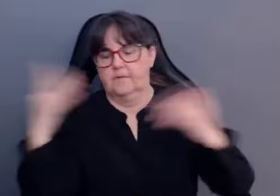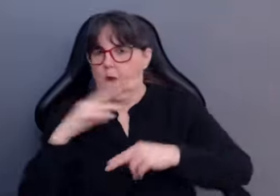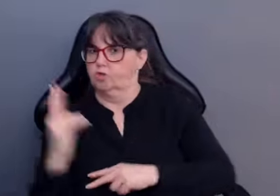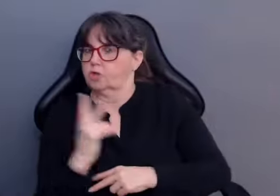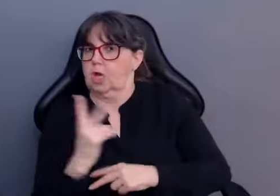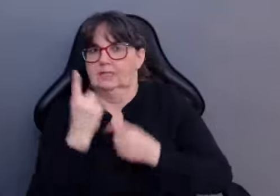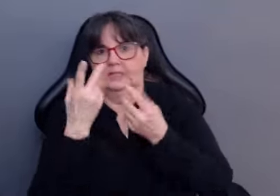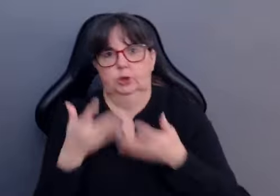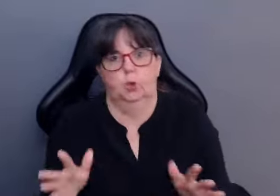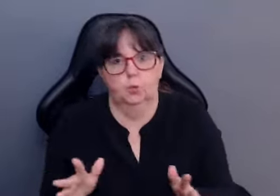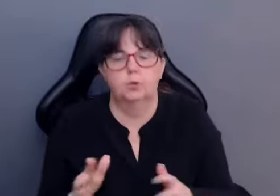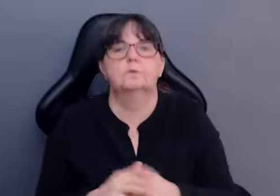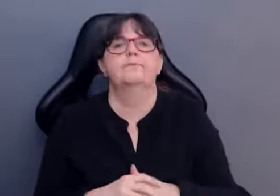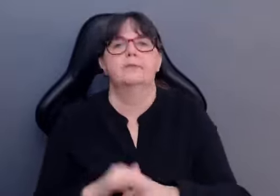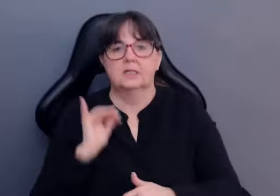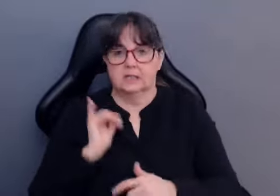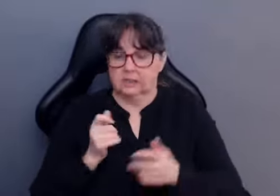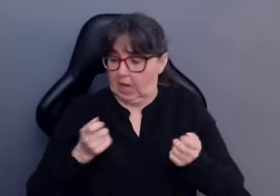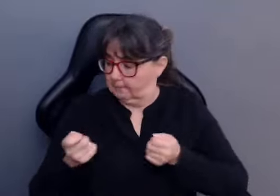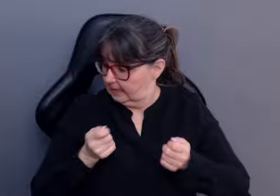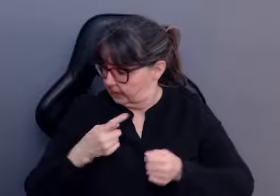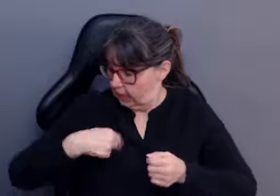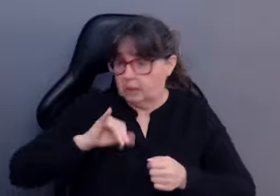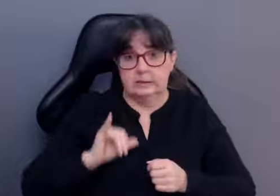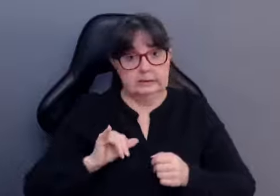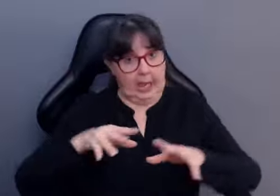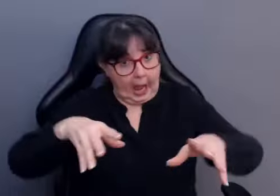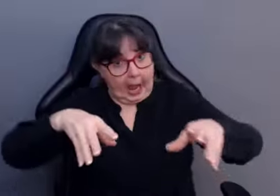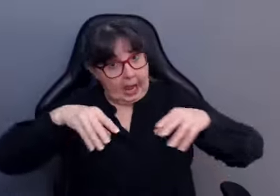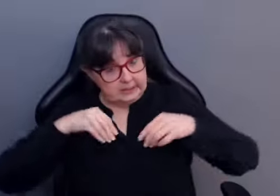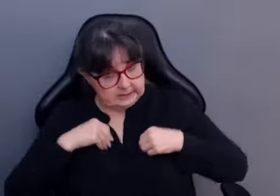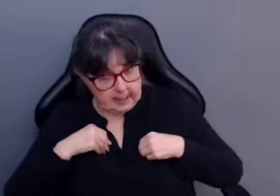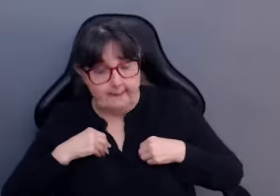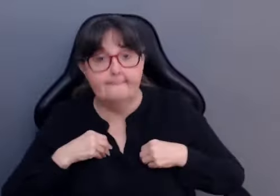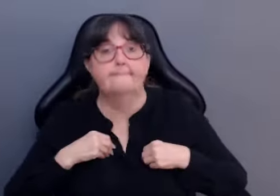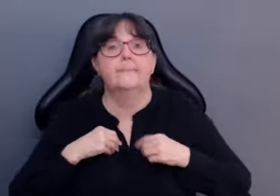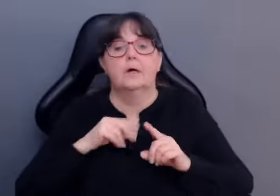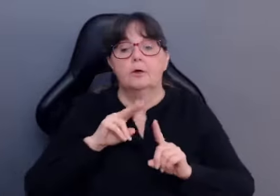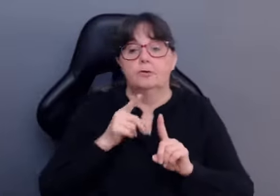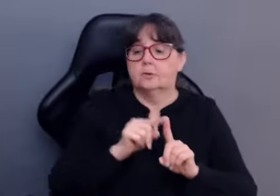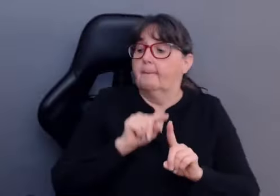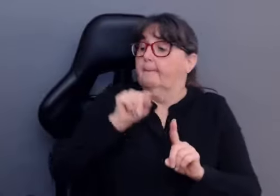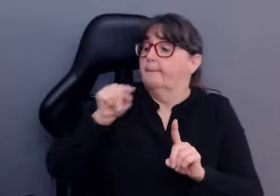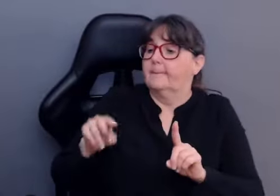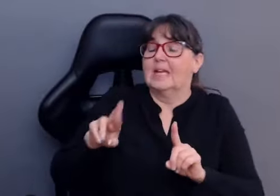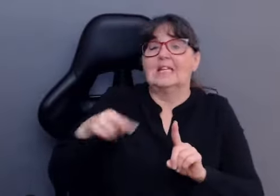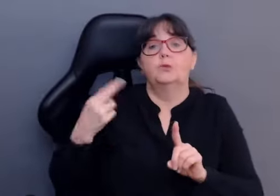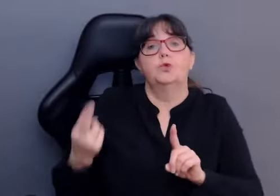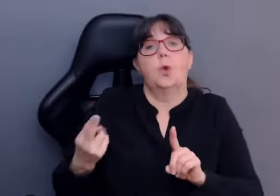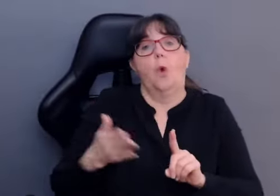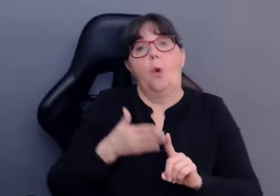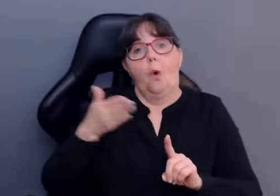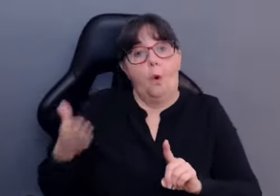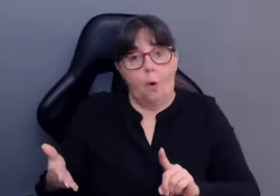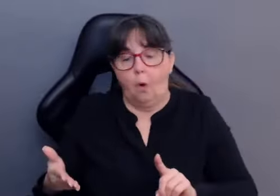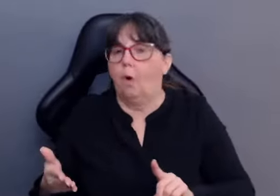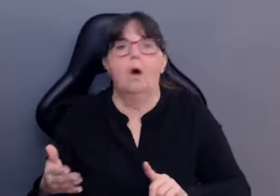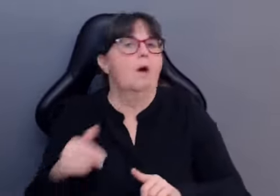les administrateurs y consentent, la réunion suivante peut être tenue sans l'envoi d'un avis